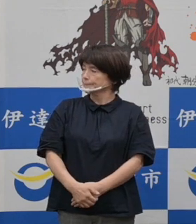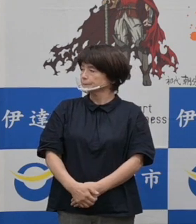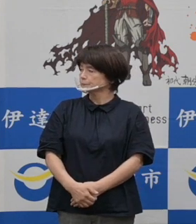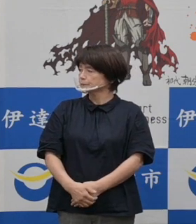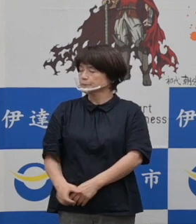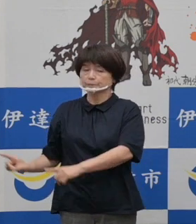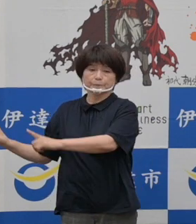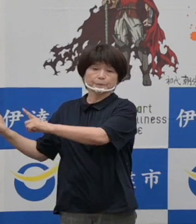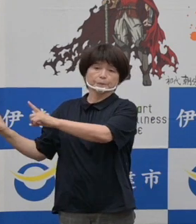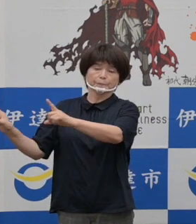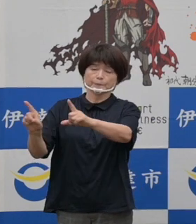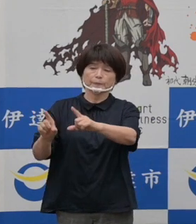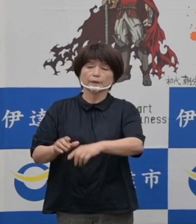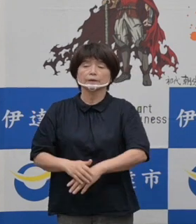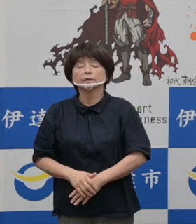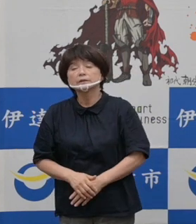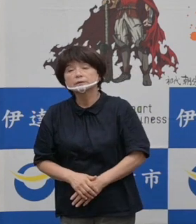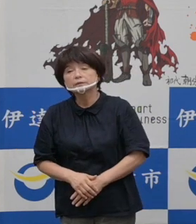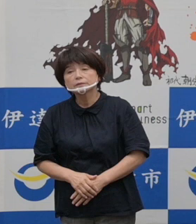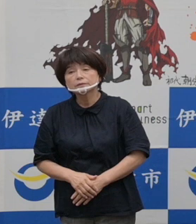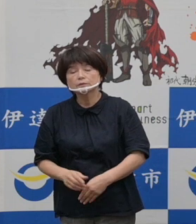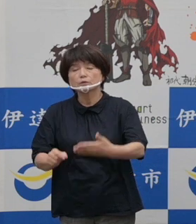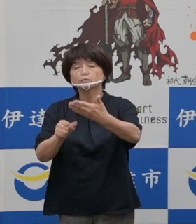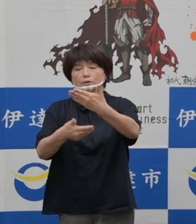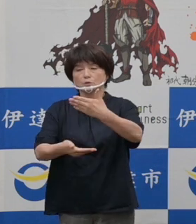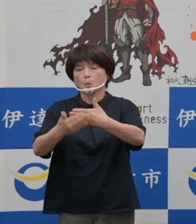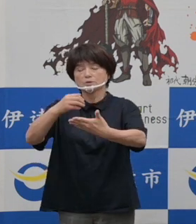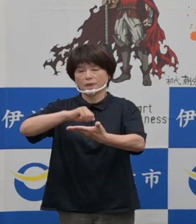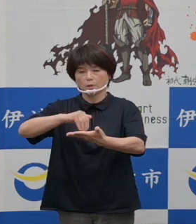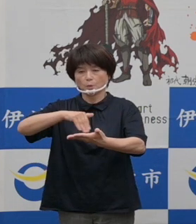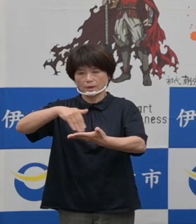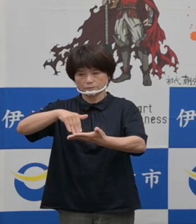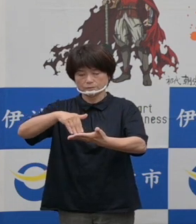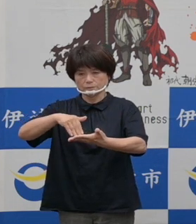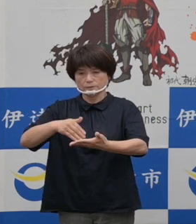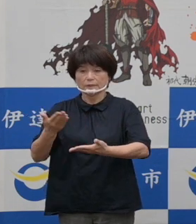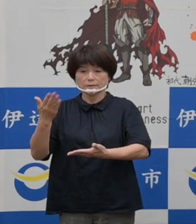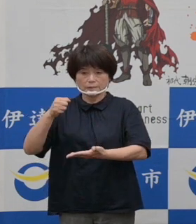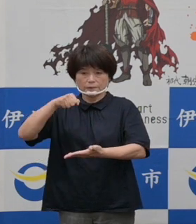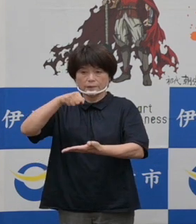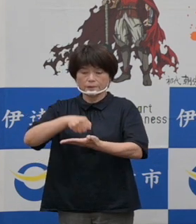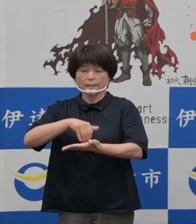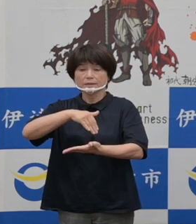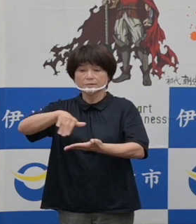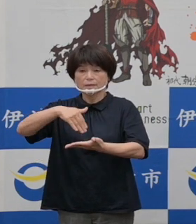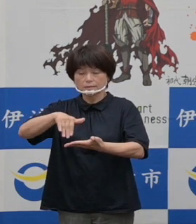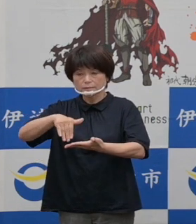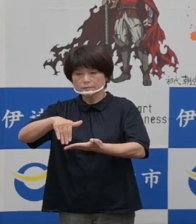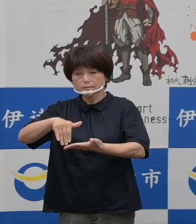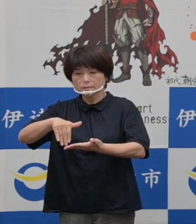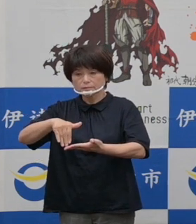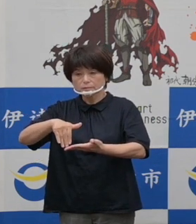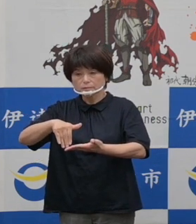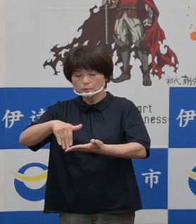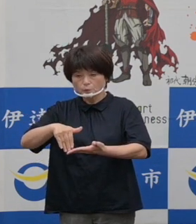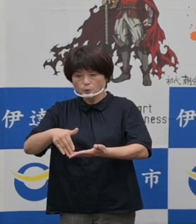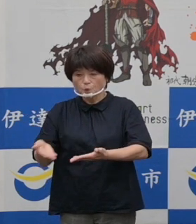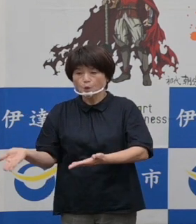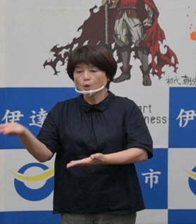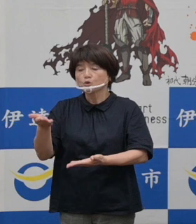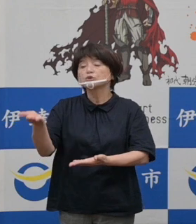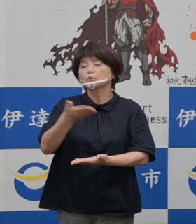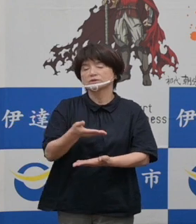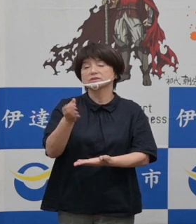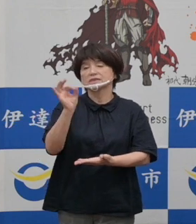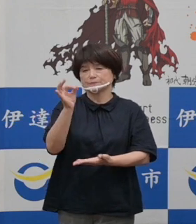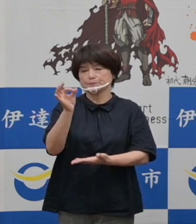財務省の資料です。熊本線につきましては、先ほどの決算の今回議案も出ておりますが、決算剰余金の繰越資金が歳入